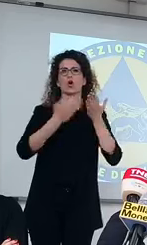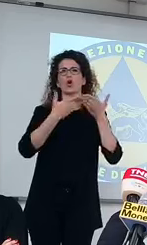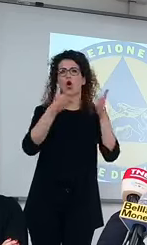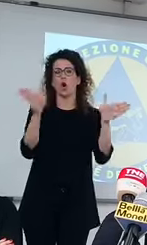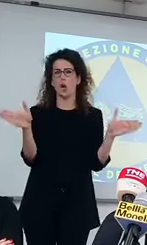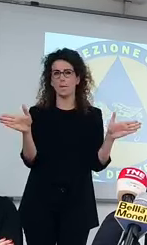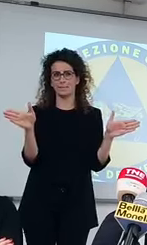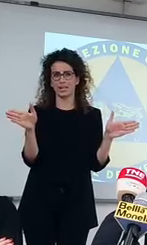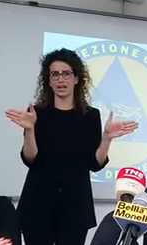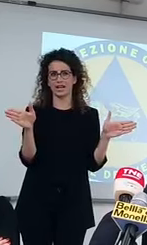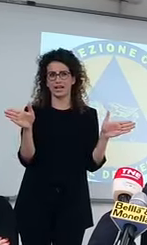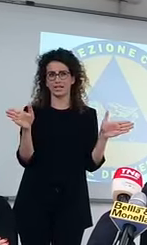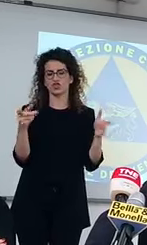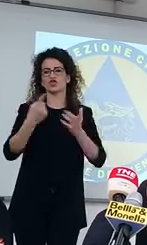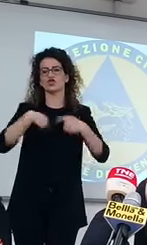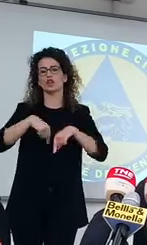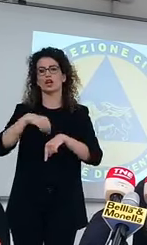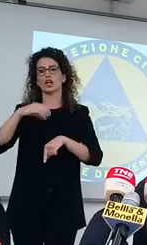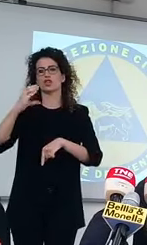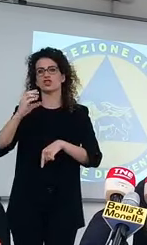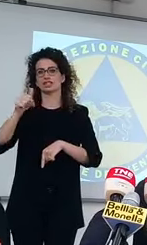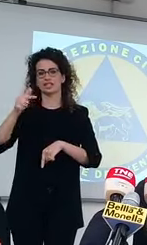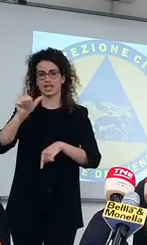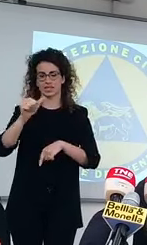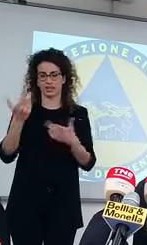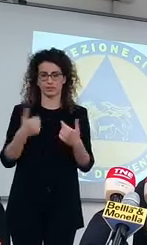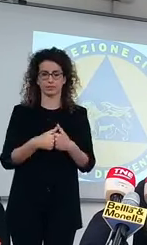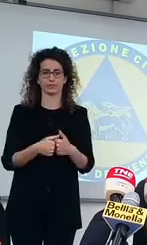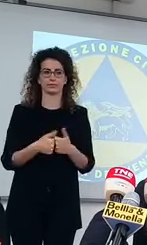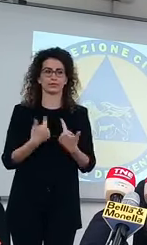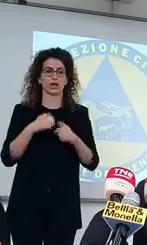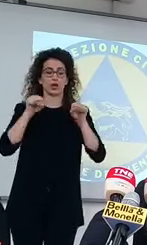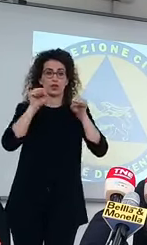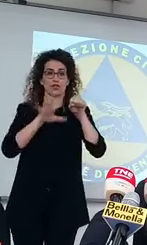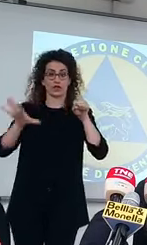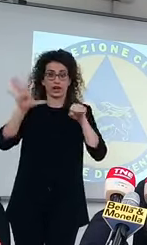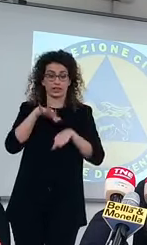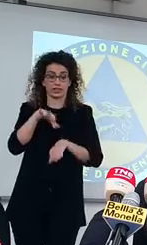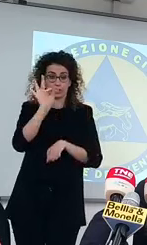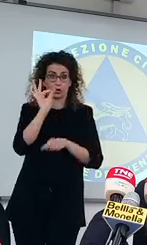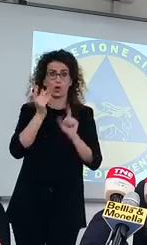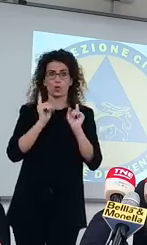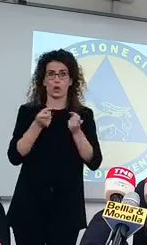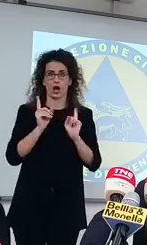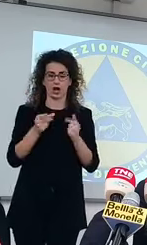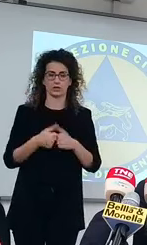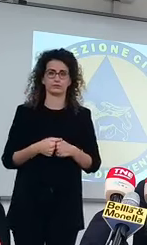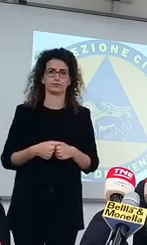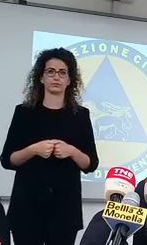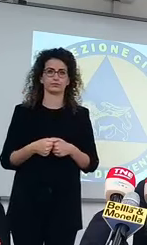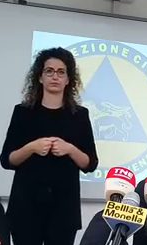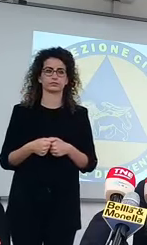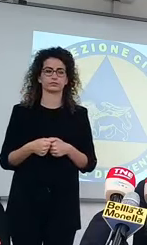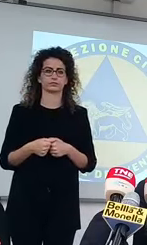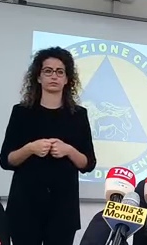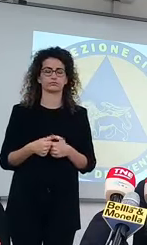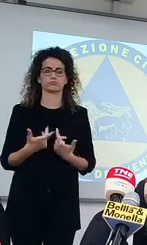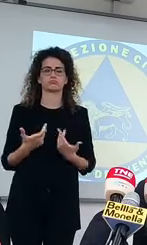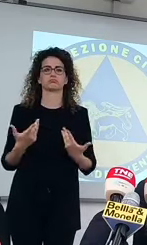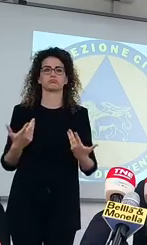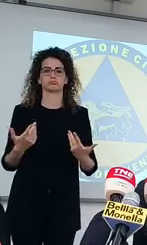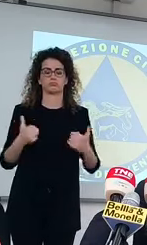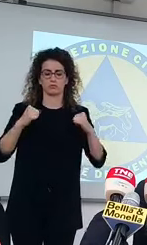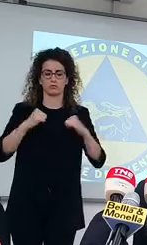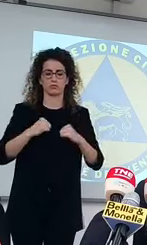c'è una circolare del CTS. Allora, la scelta che ha fatto la Regione del Veneto è stata quella di dire sempre